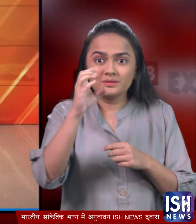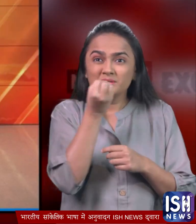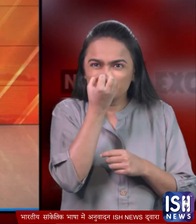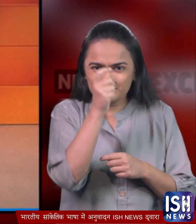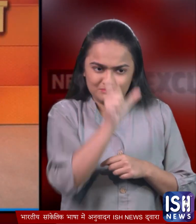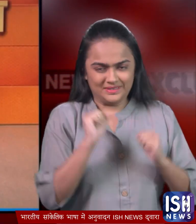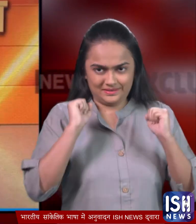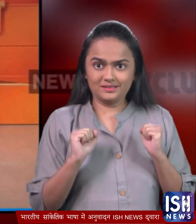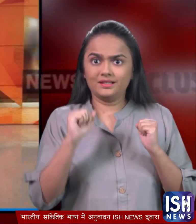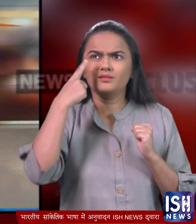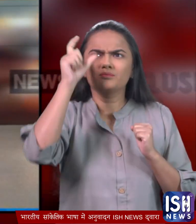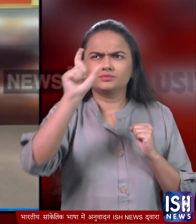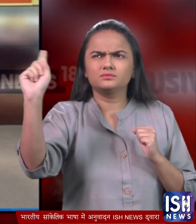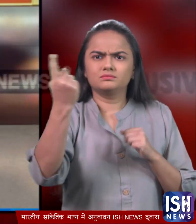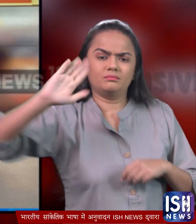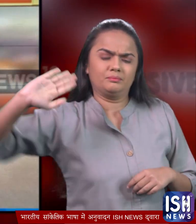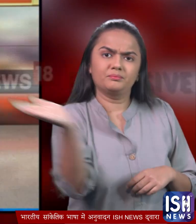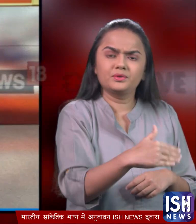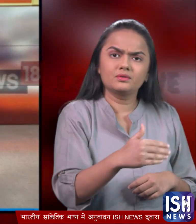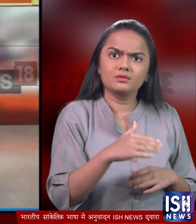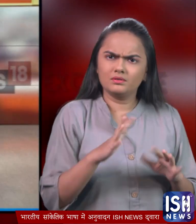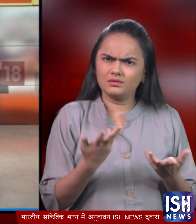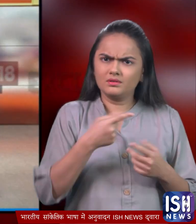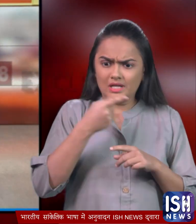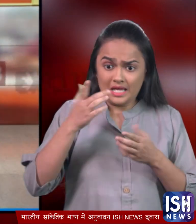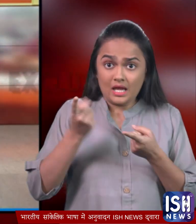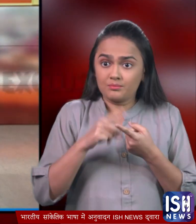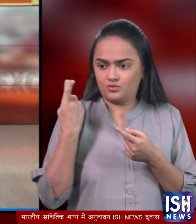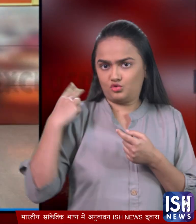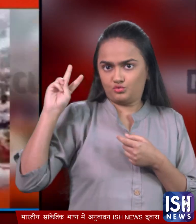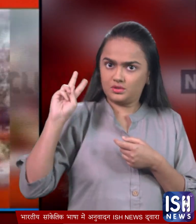थप्पड़ मारने का वीडियो वायरल हो गया। बताया गया कि यह घटना 2 दिन पहले की है,